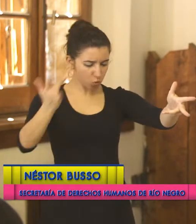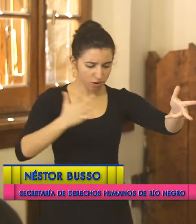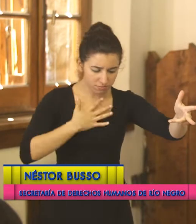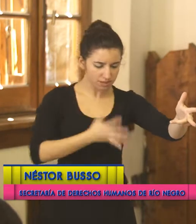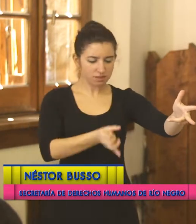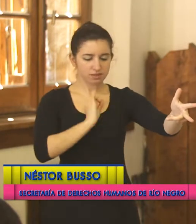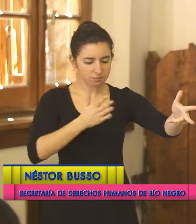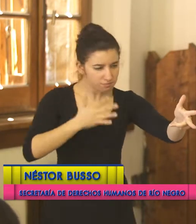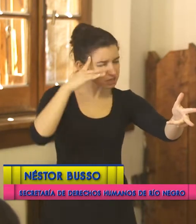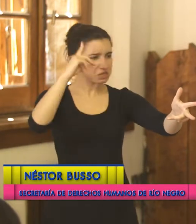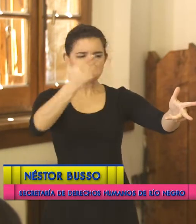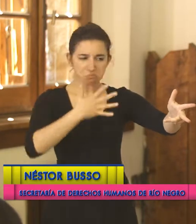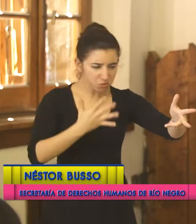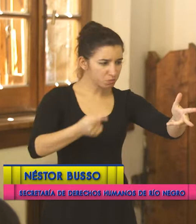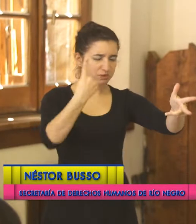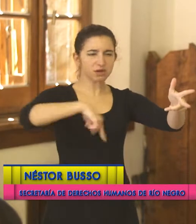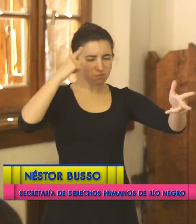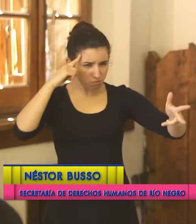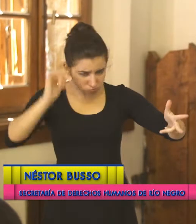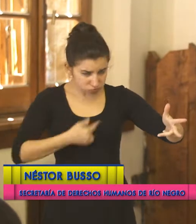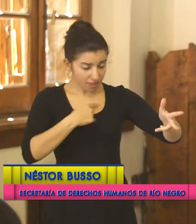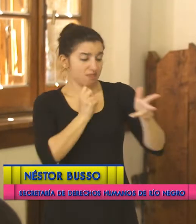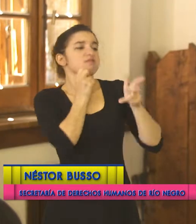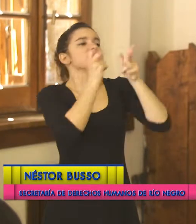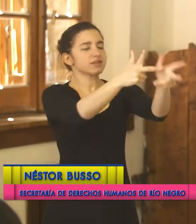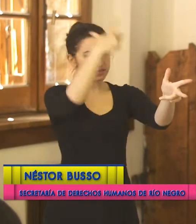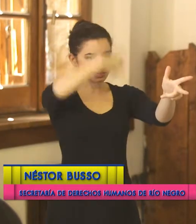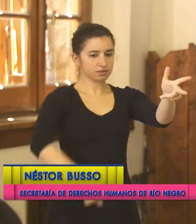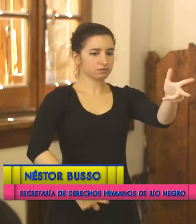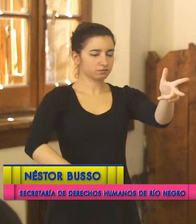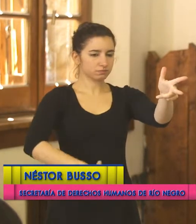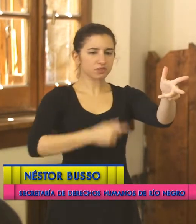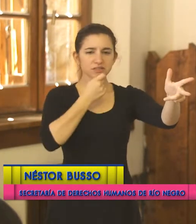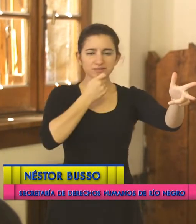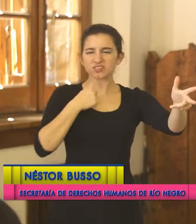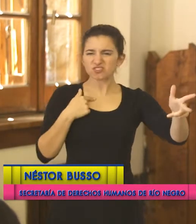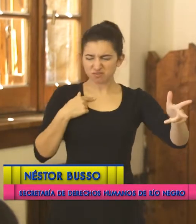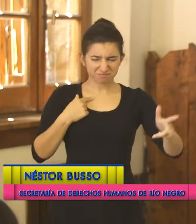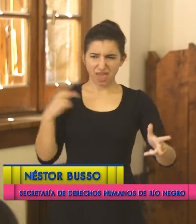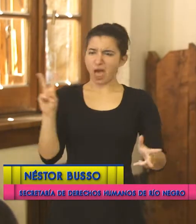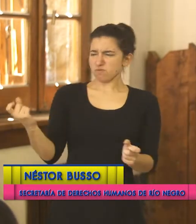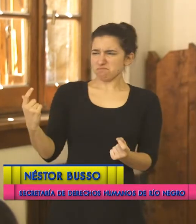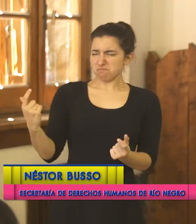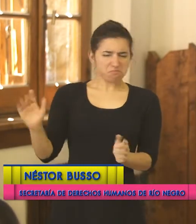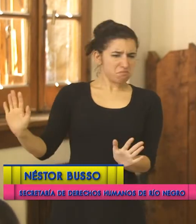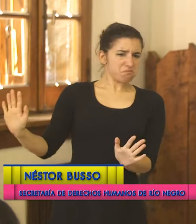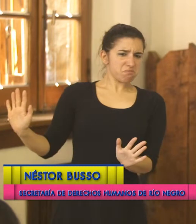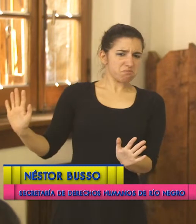desde sus ideas desde sus convicciones no hace falta títulos para eso